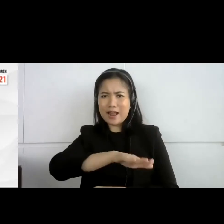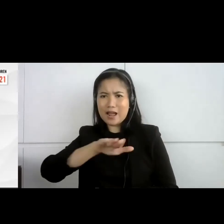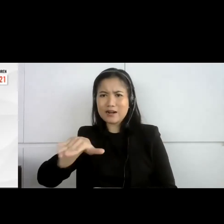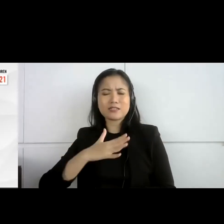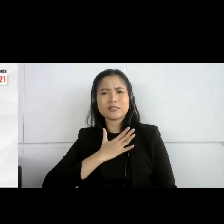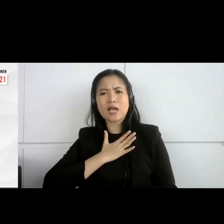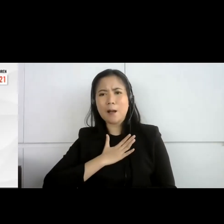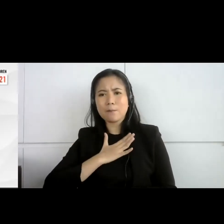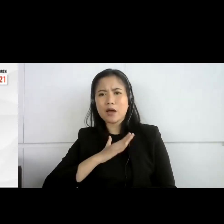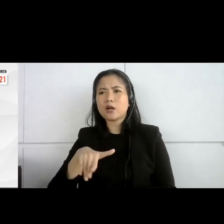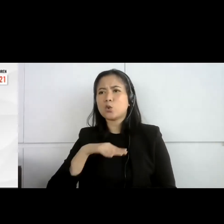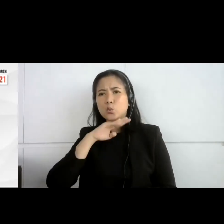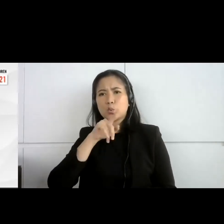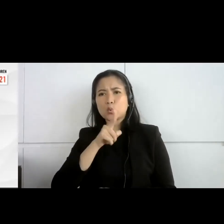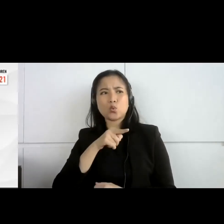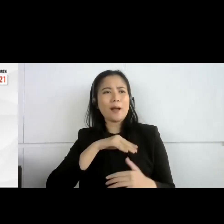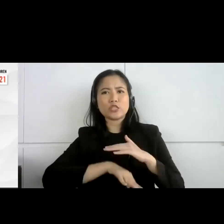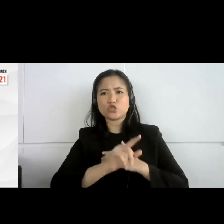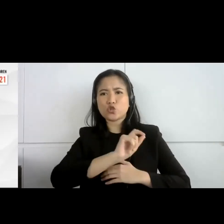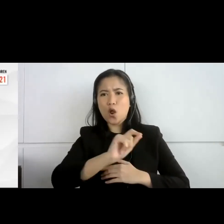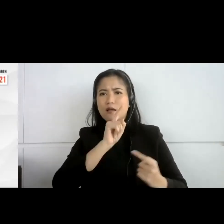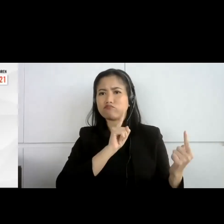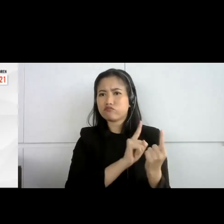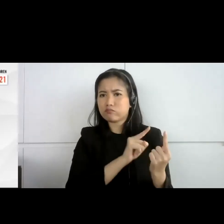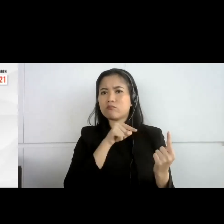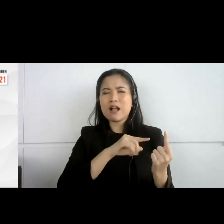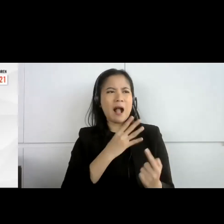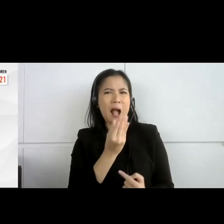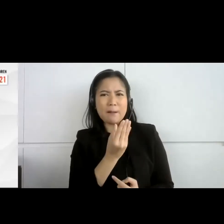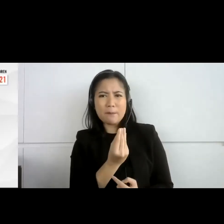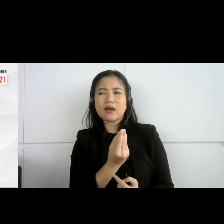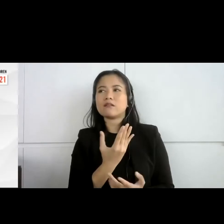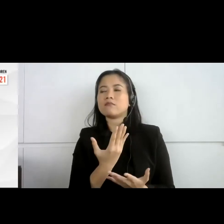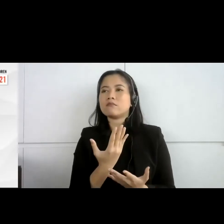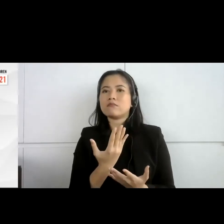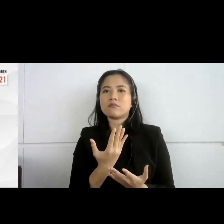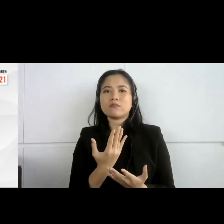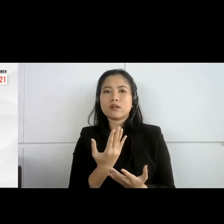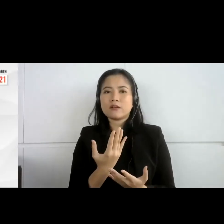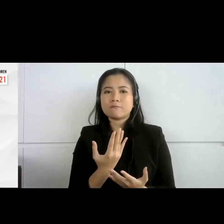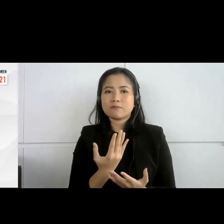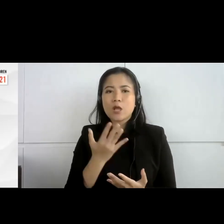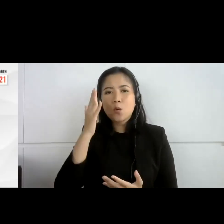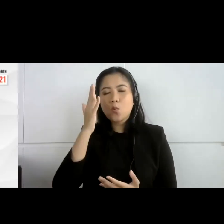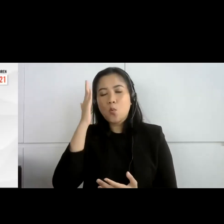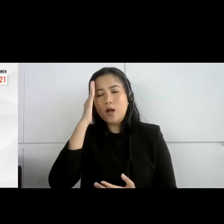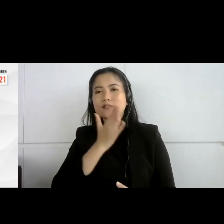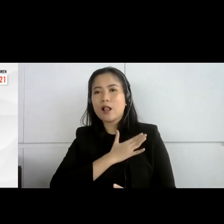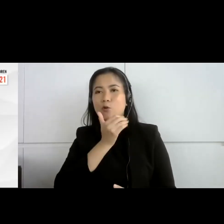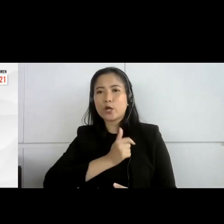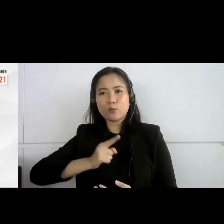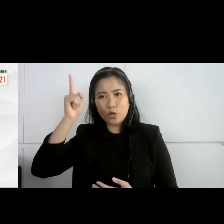sedang menunggu belajar tatap muka, kapan dilaksanakan. Wallahu muwaffiq ila aqwamit thariq. Wassalamualaikum warahmatullahi